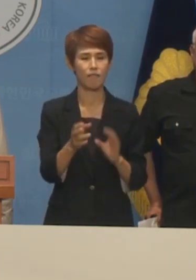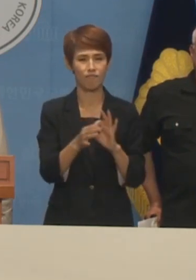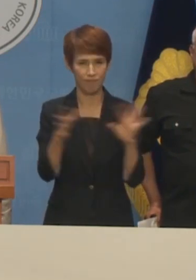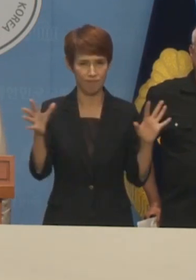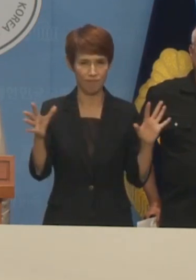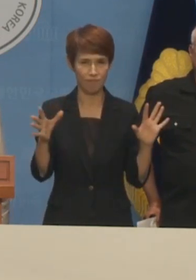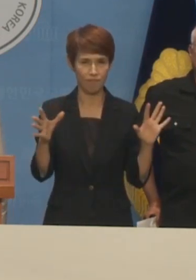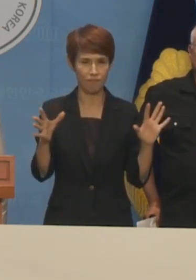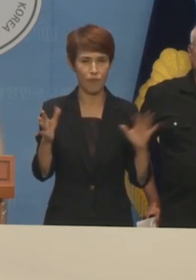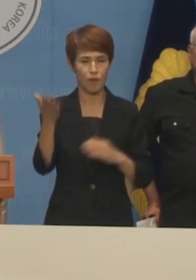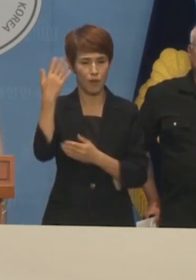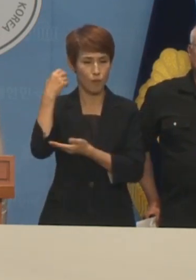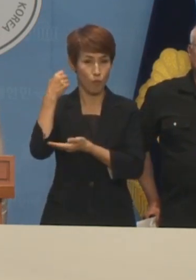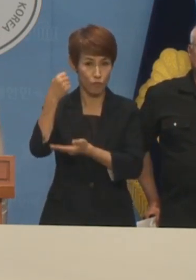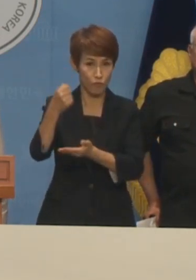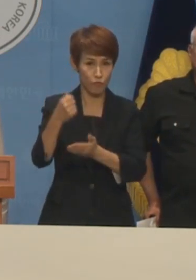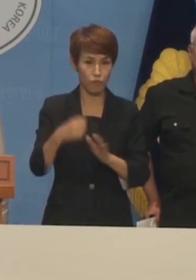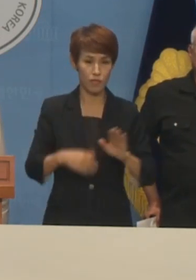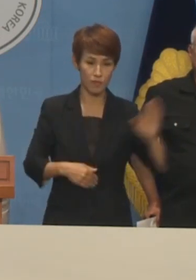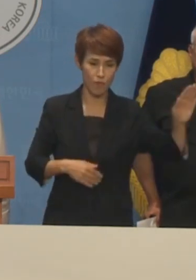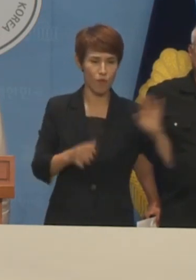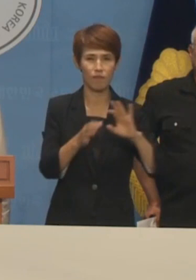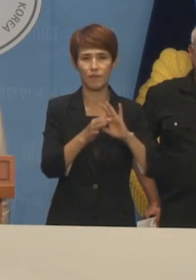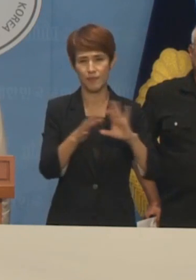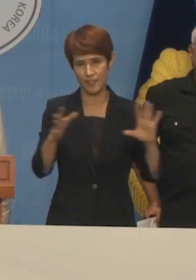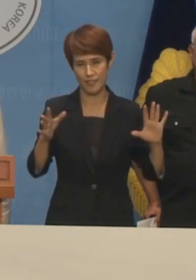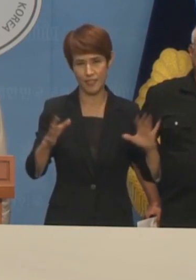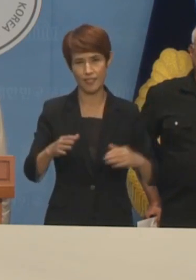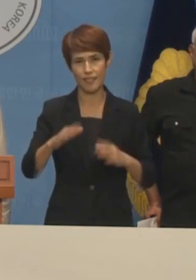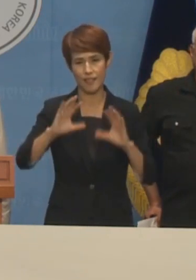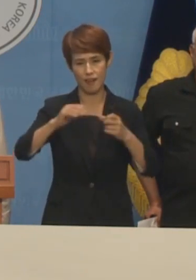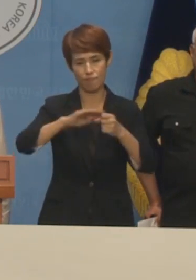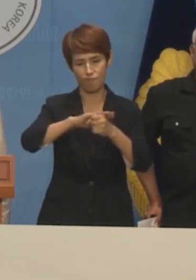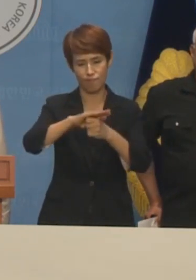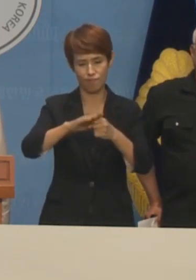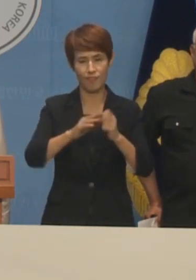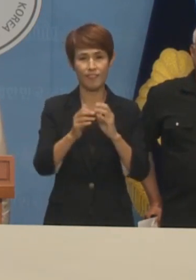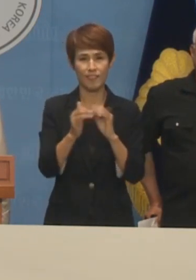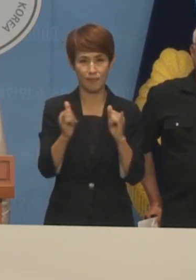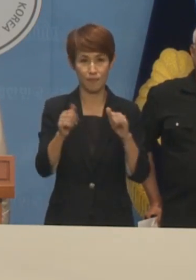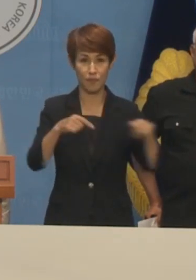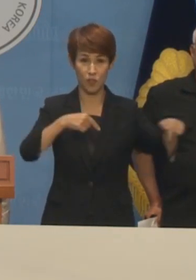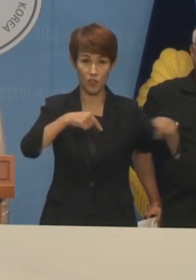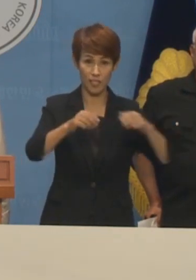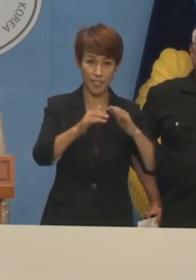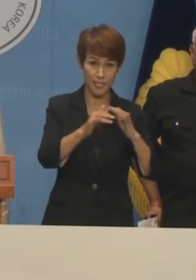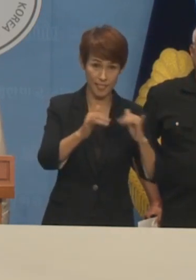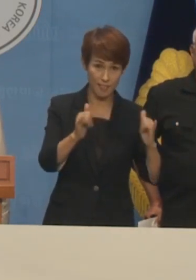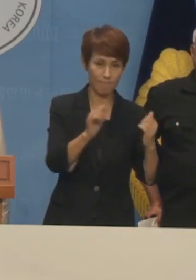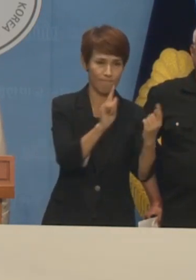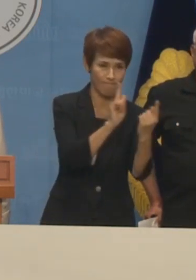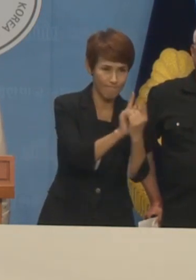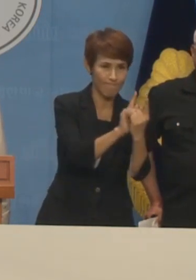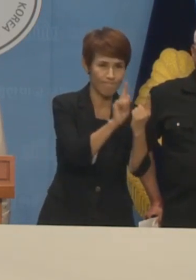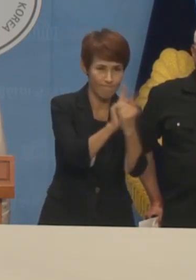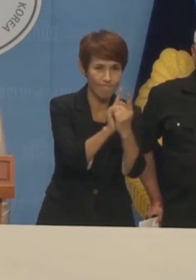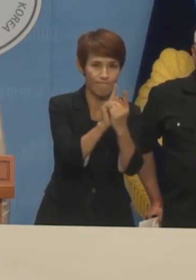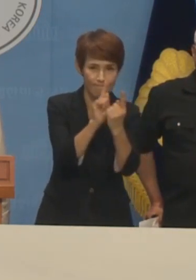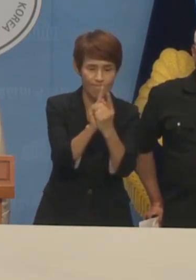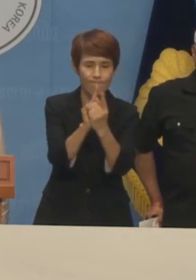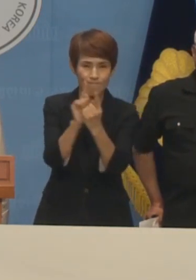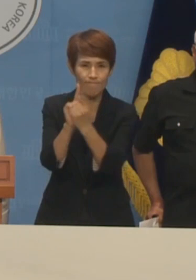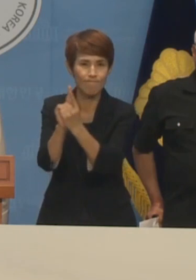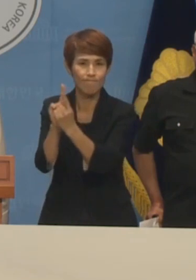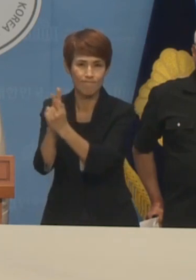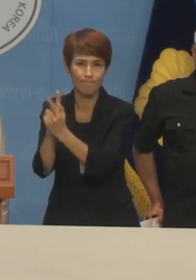막론하고 애국심을 가진 정치인들을 지도자들을 지금 만나기 시작했고요.